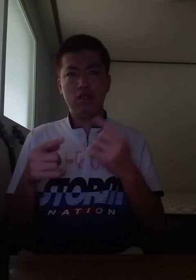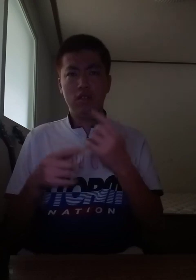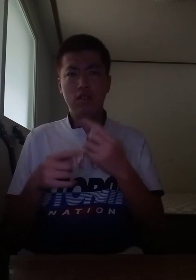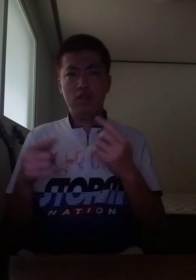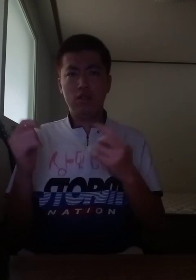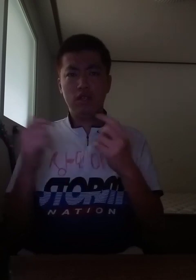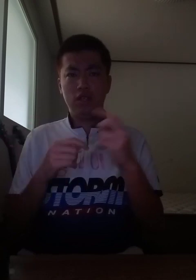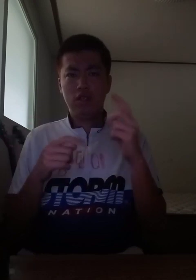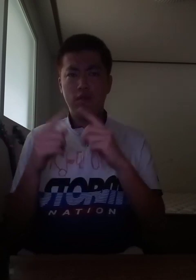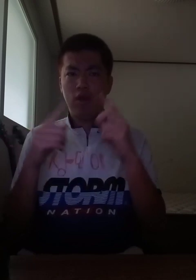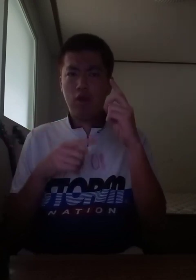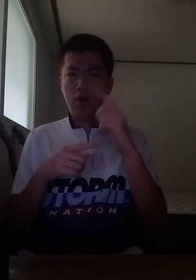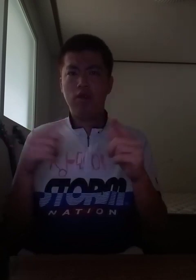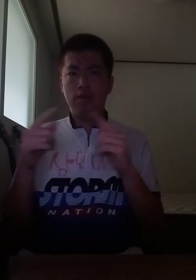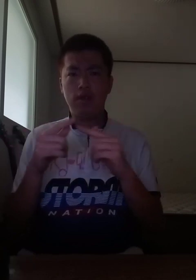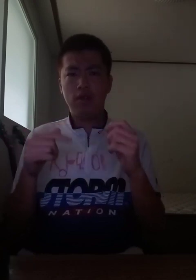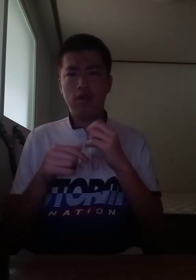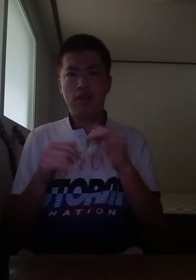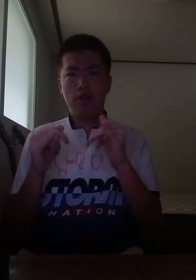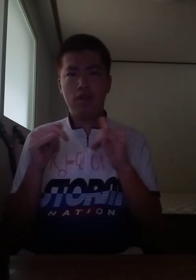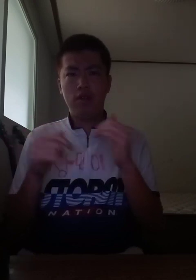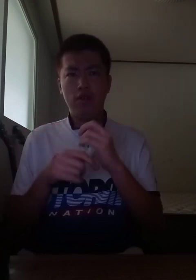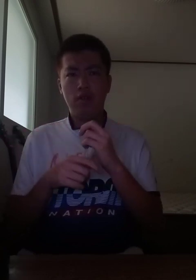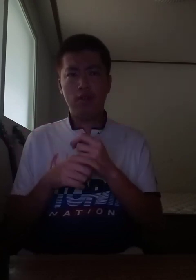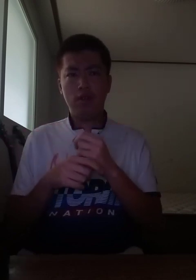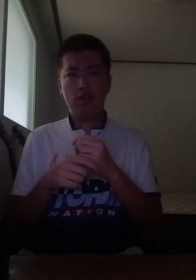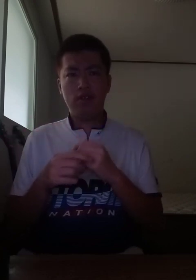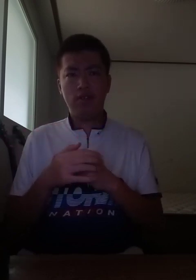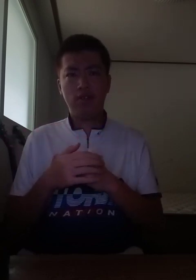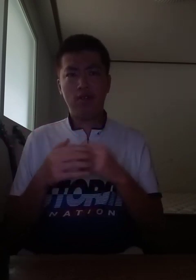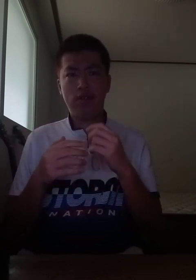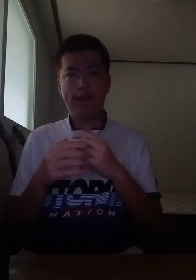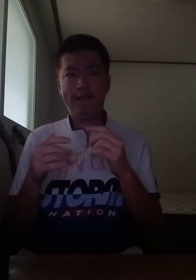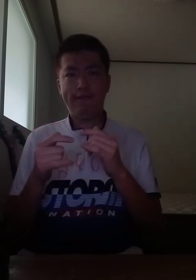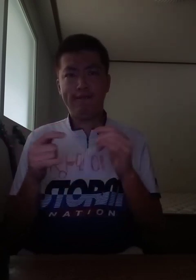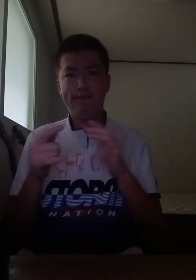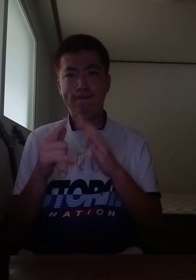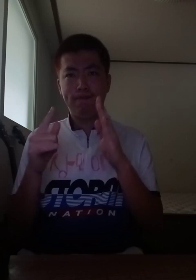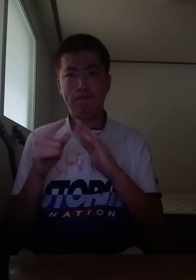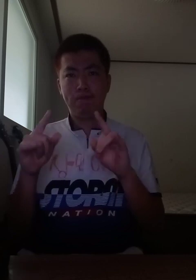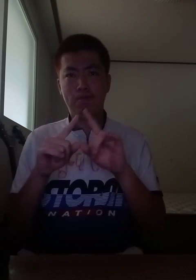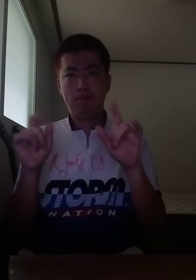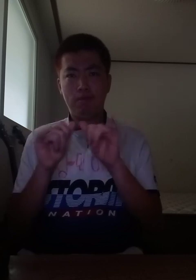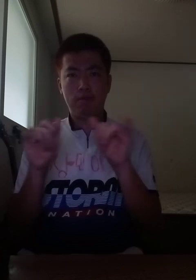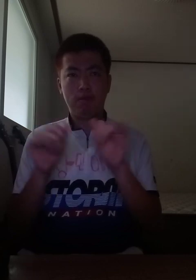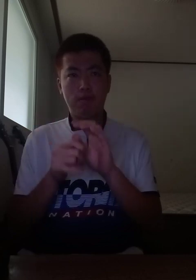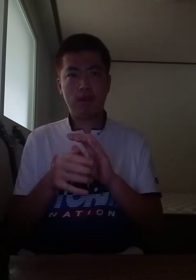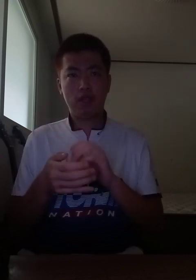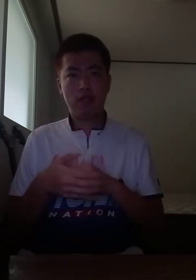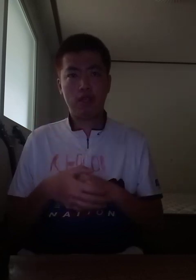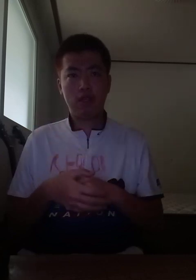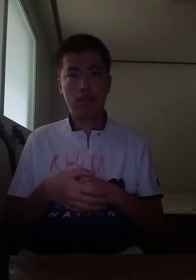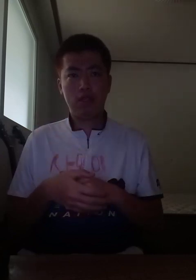무시당해 범행을 저질렀다고 진술하면서 여성 혐오 범죄라는 논란이 사회적으로 크게 일었습니다. 사람